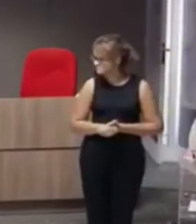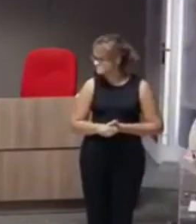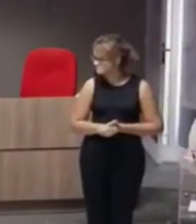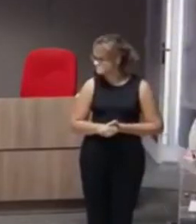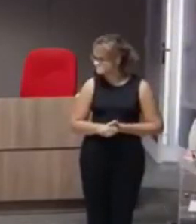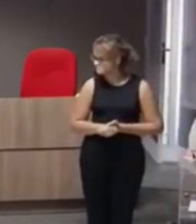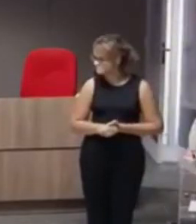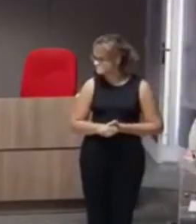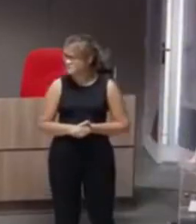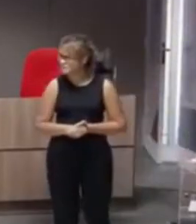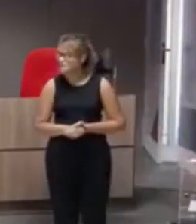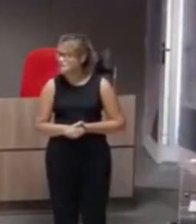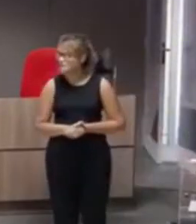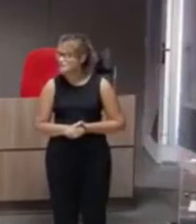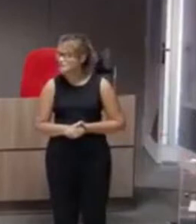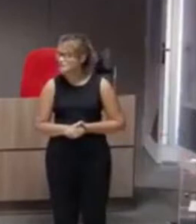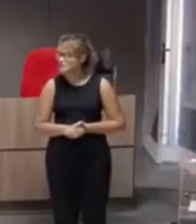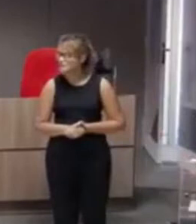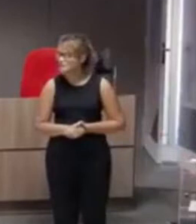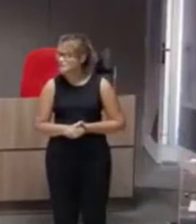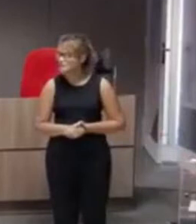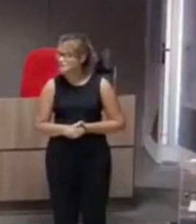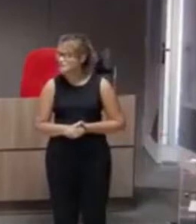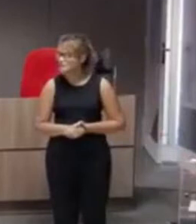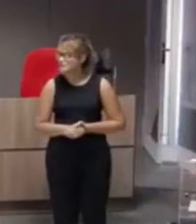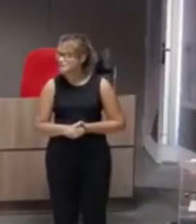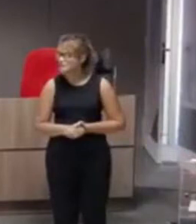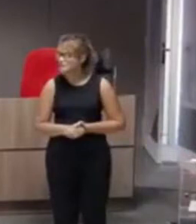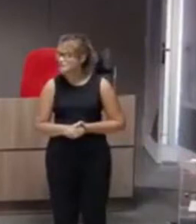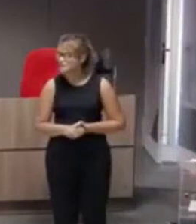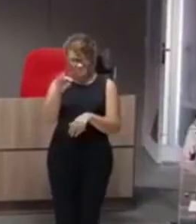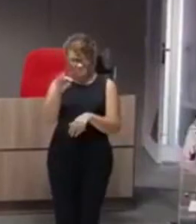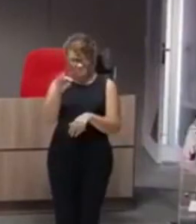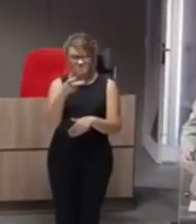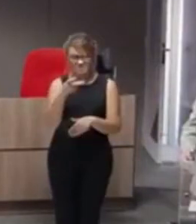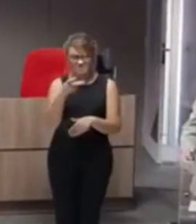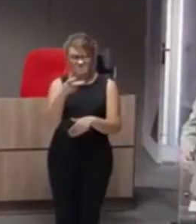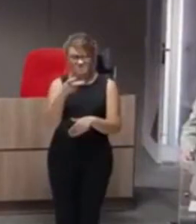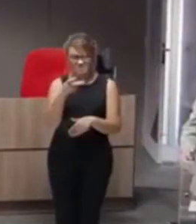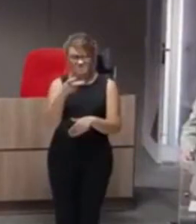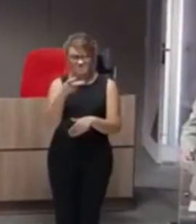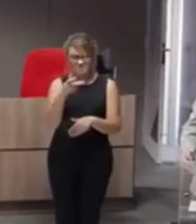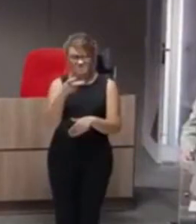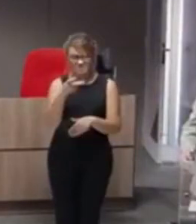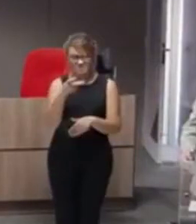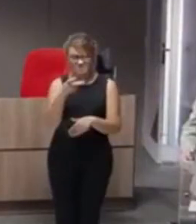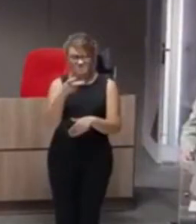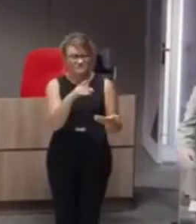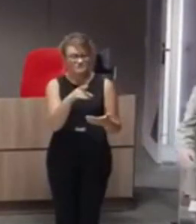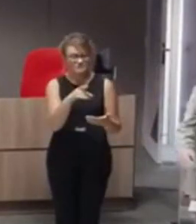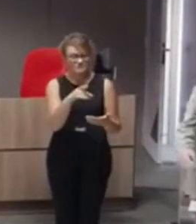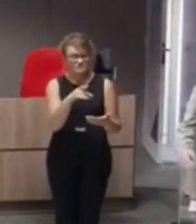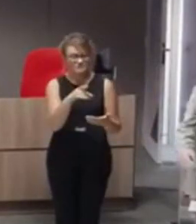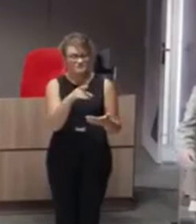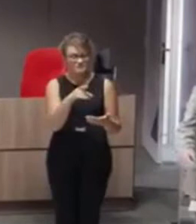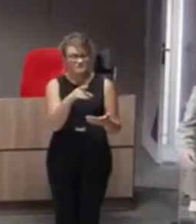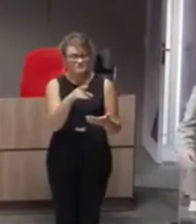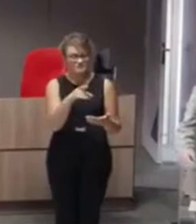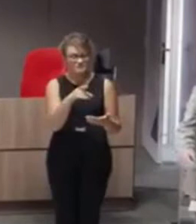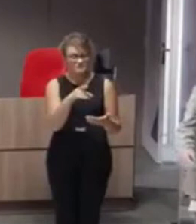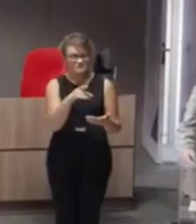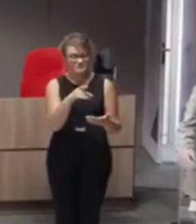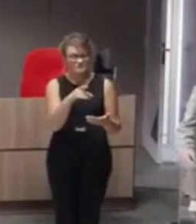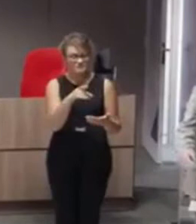Muito obrigada, doutora Renata. Eu vou passar a palavra ao nosso cerimonial para fazer o registro da presença das instituições,